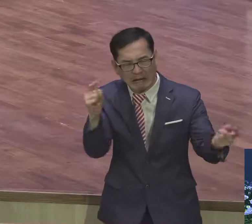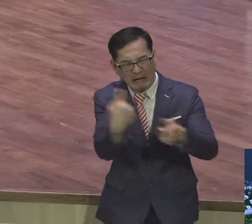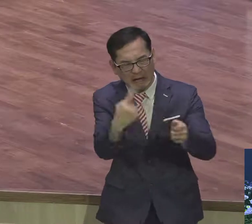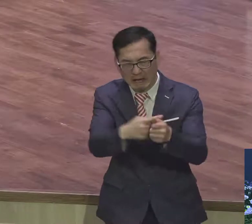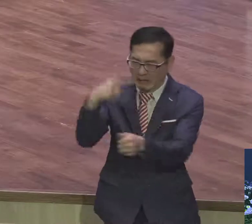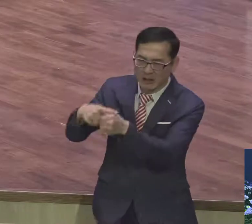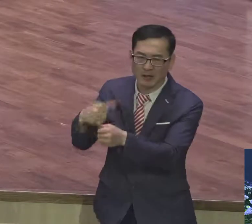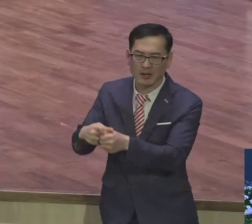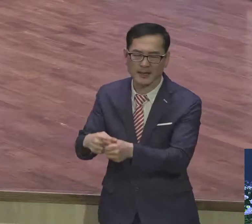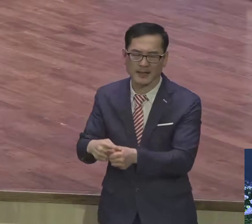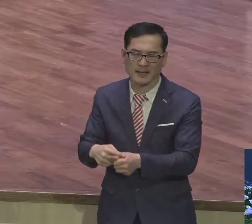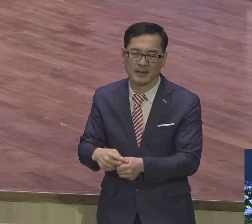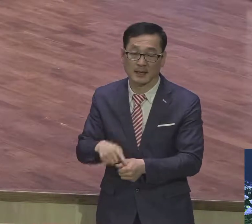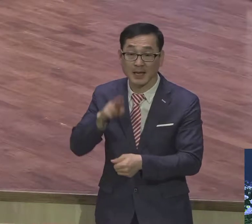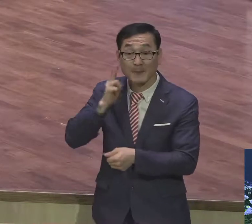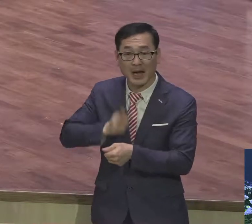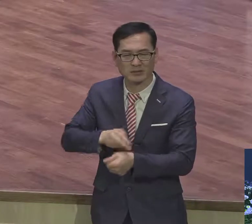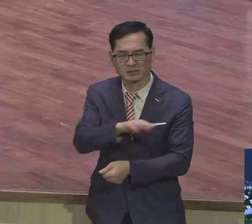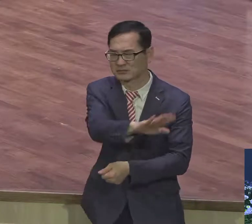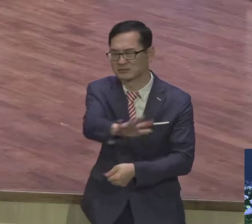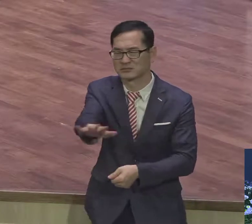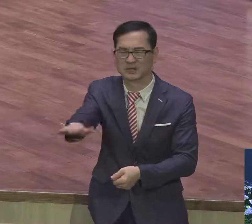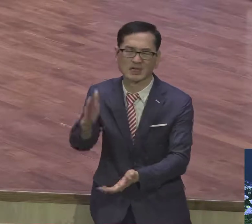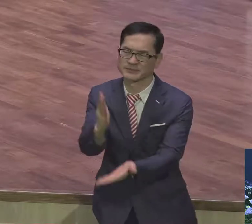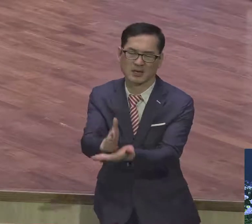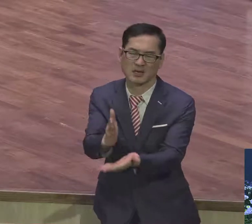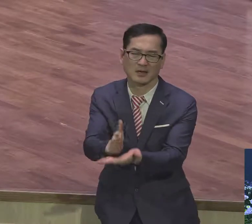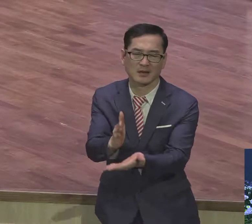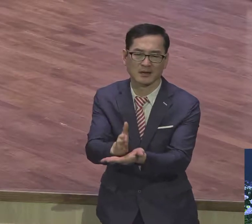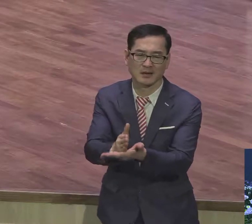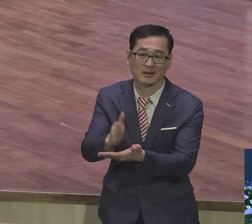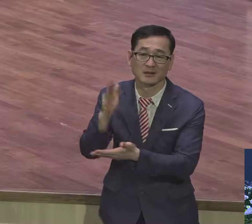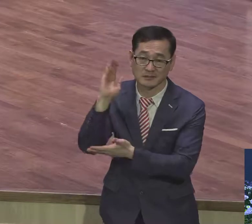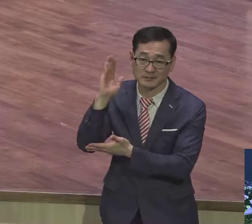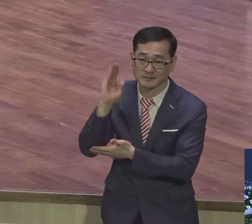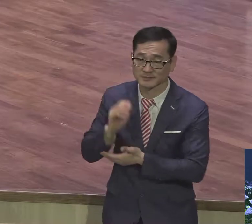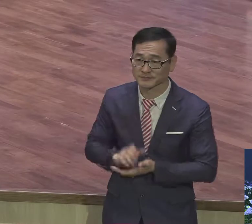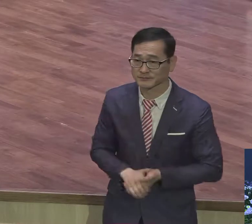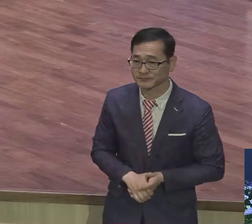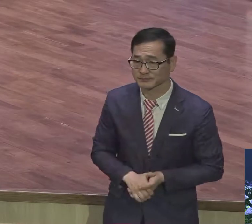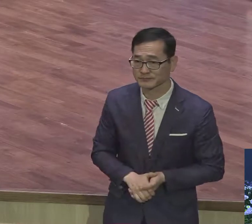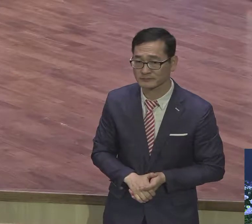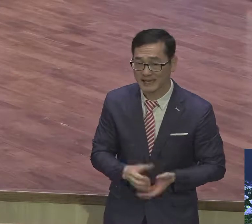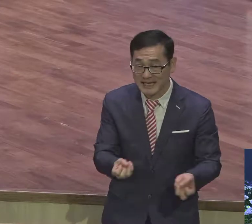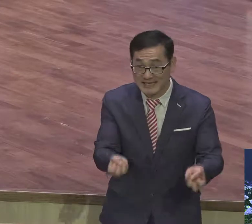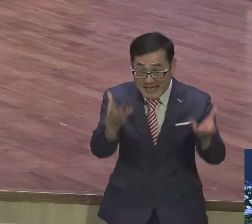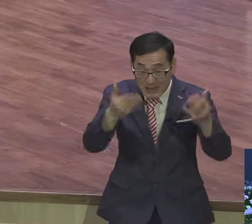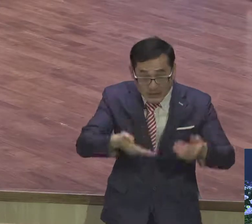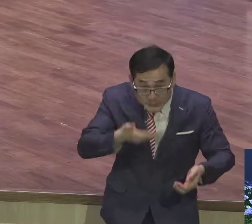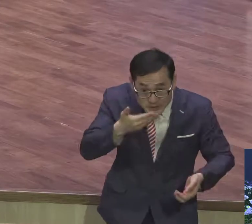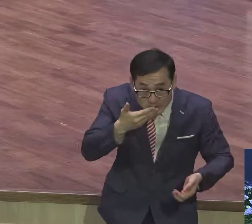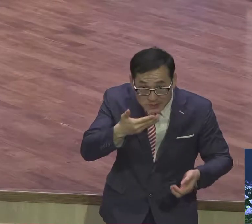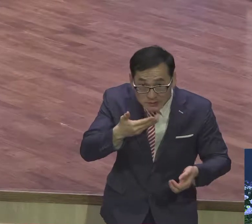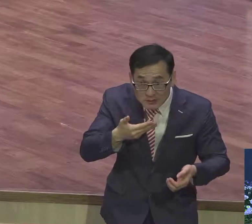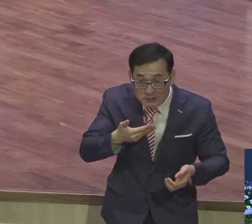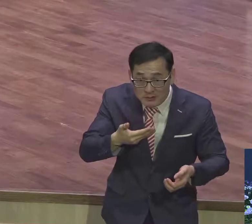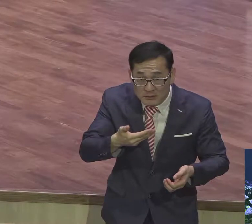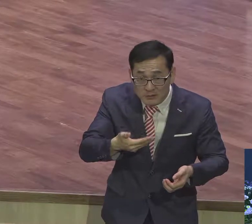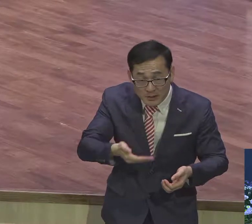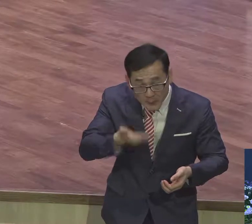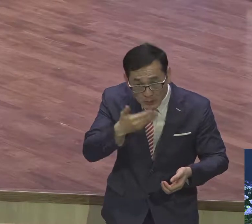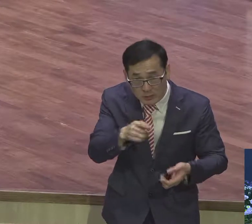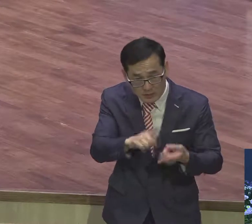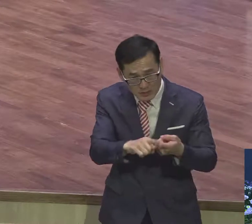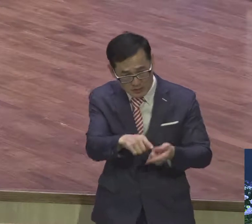비판하고 판단하냐 심각했습니다 초대교회 때는요 제사 음식 먹으면 어떻게 예수님 사람이 제사 음식